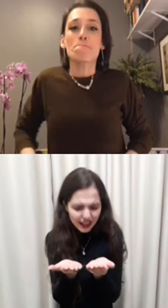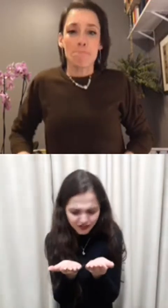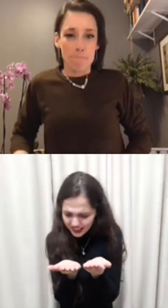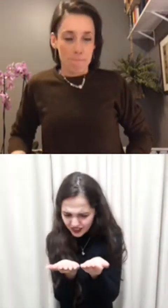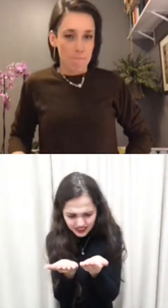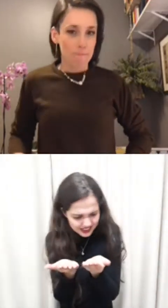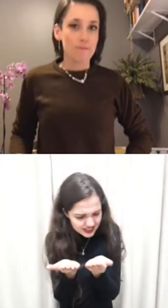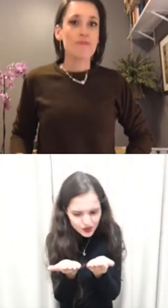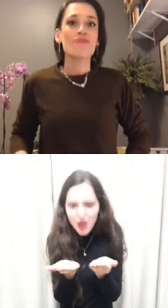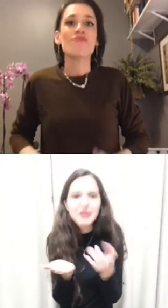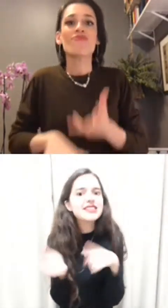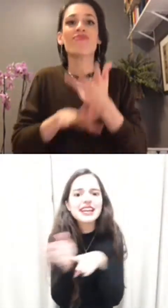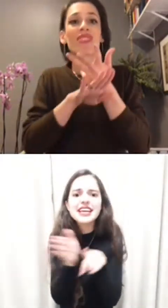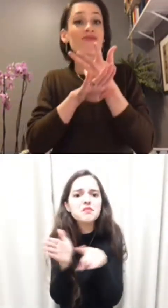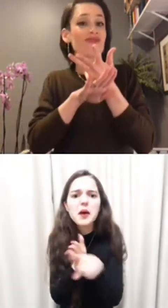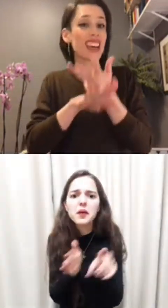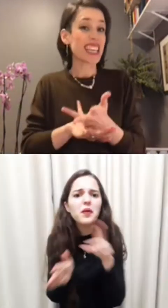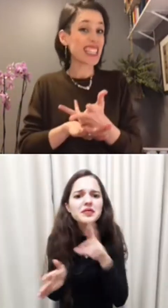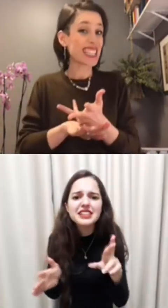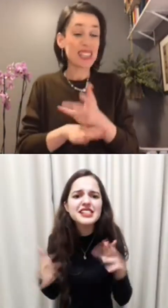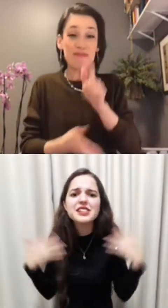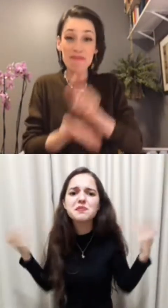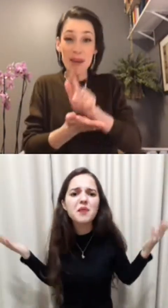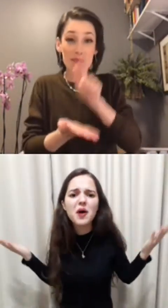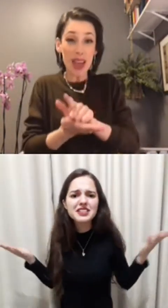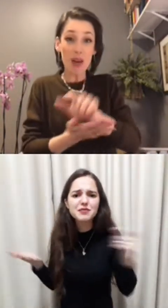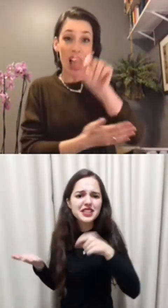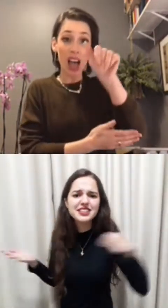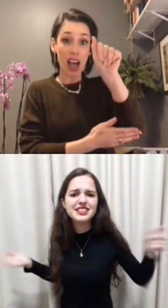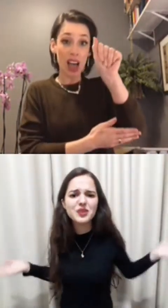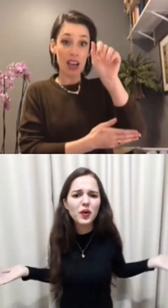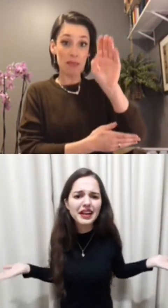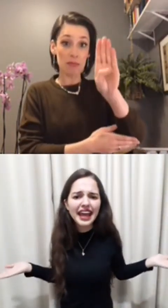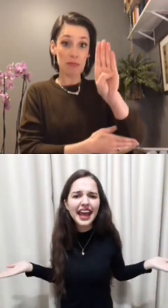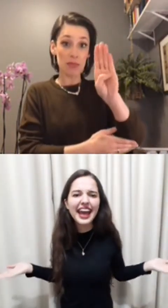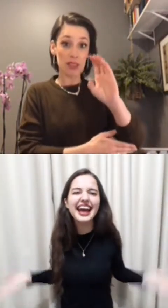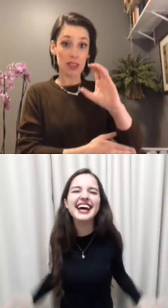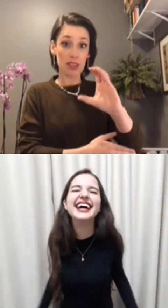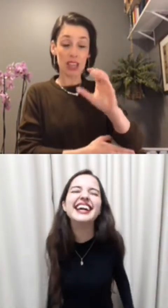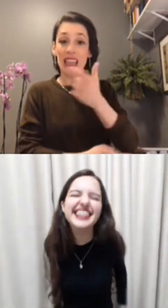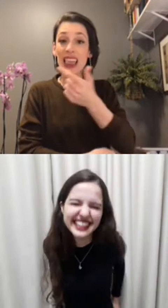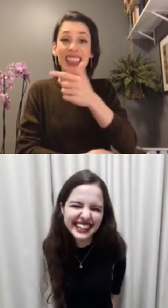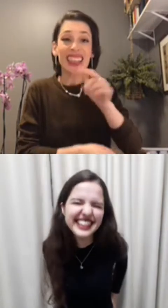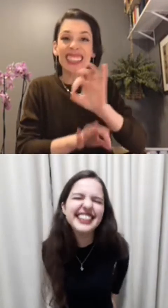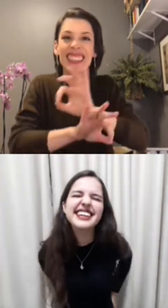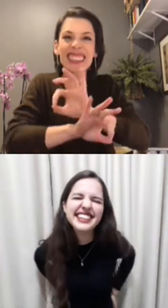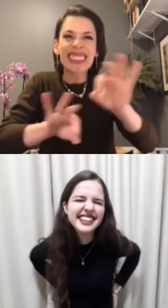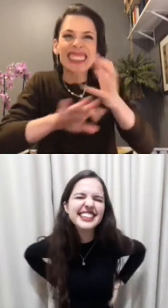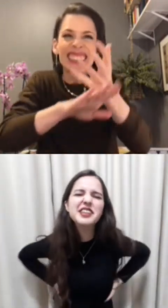peguei e fiquei olhando assim, ué, mas cadê as perguntas, as respostas pra gente escolher?